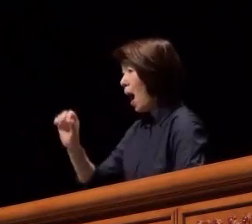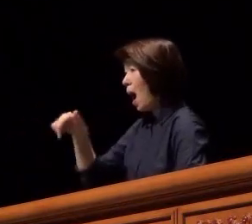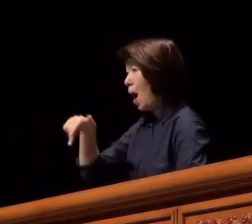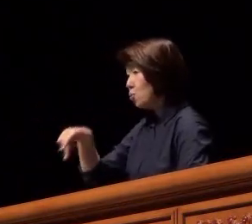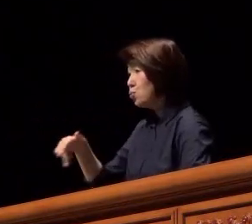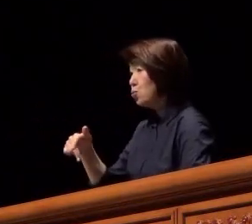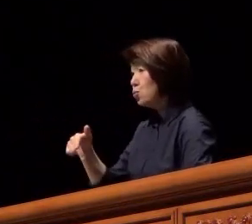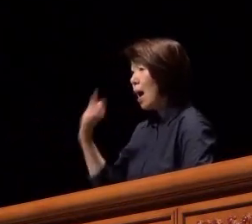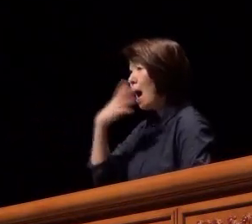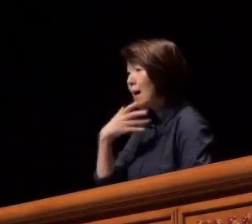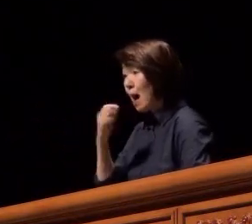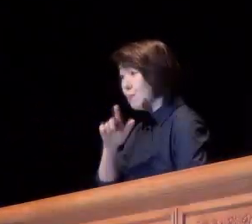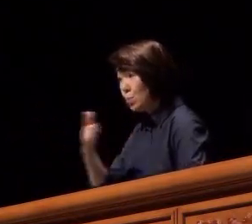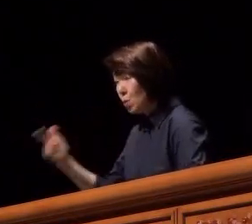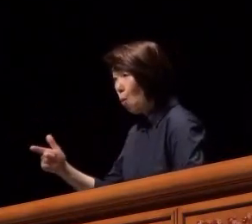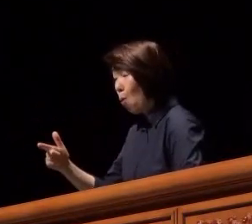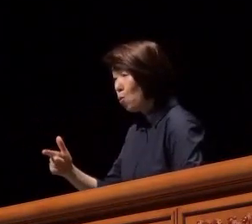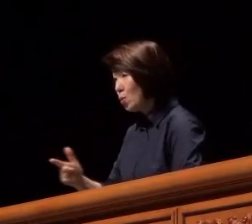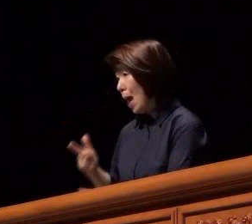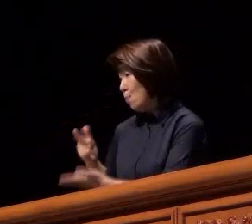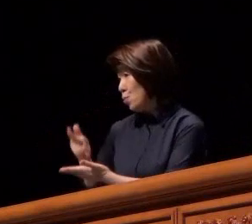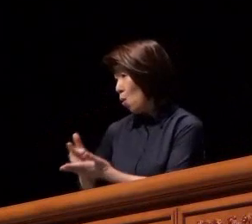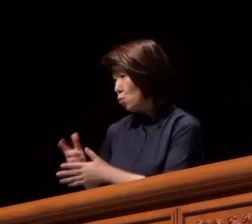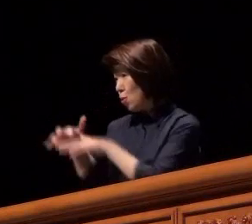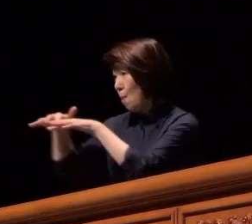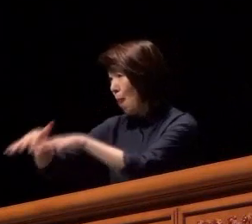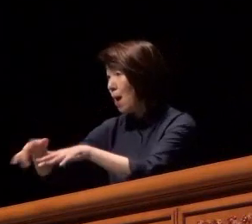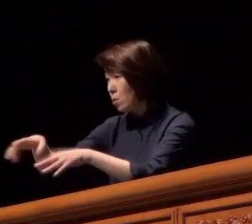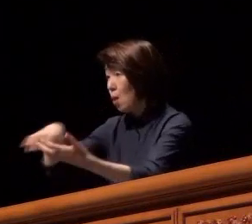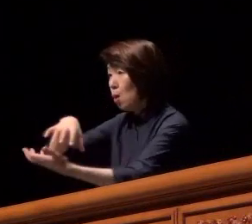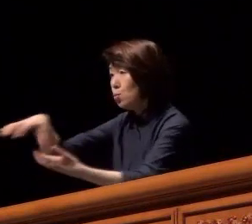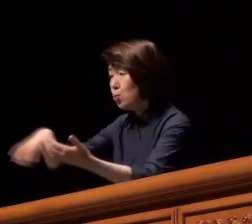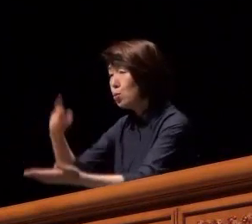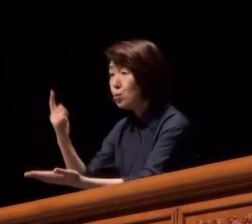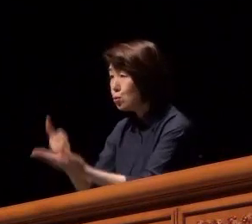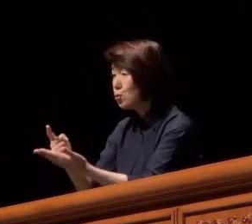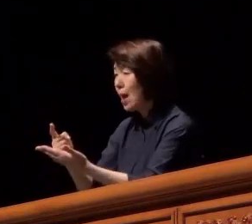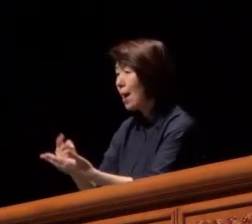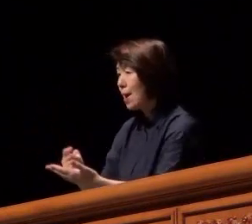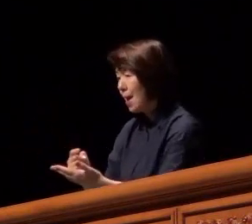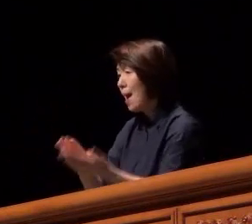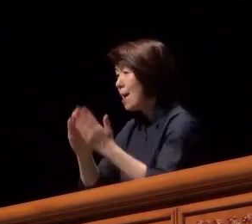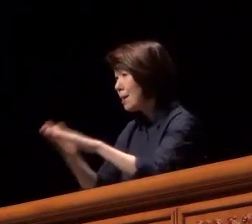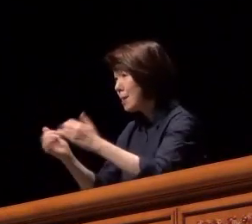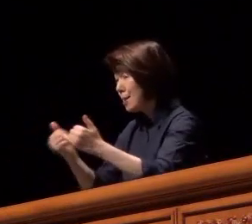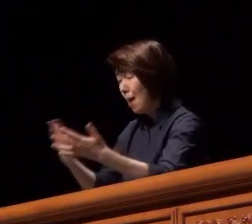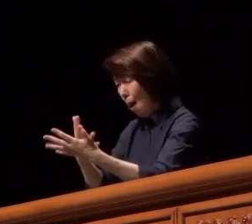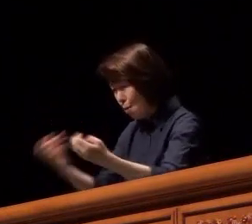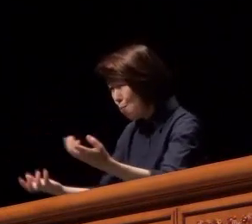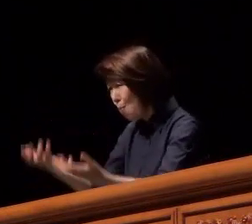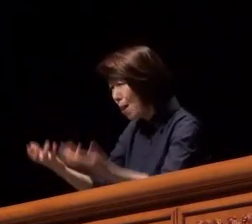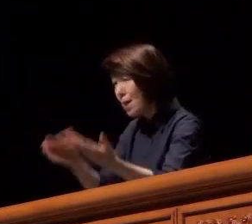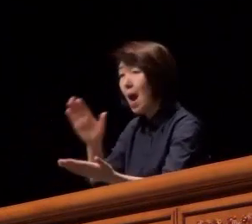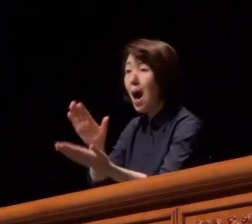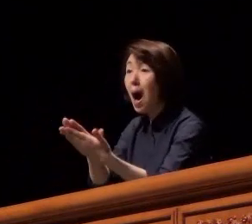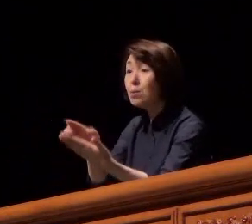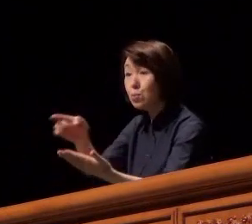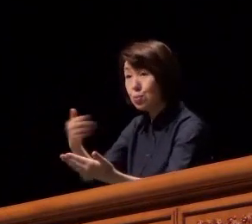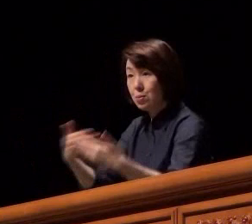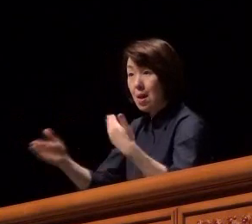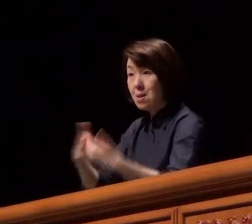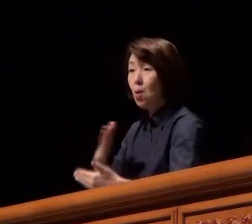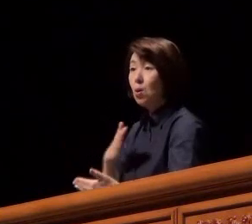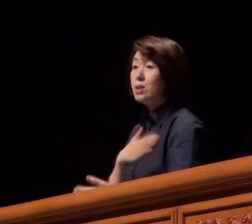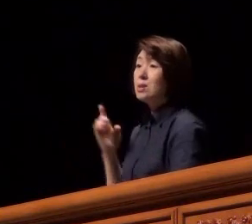ニスタンその他で武力介入することで事態が紛糾するだけで犠牲者がいっぱい出るというようなことをもう知っ